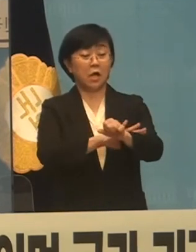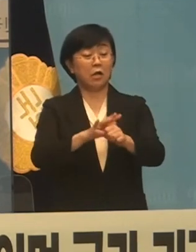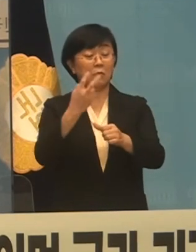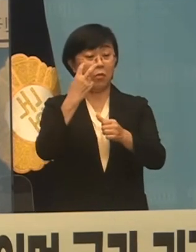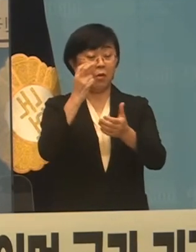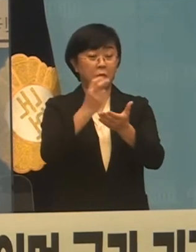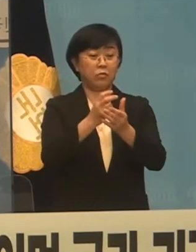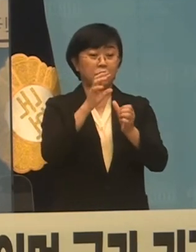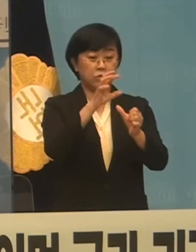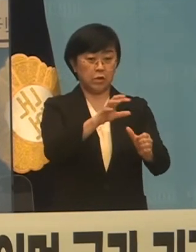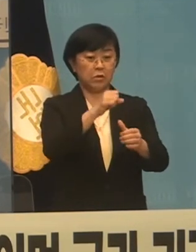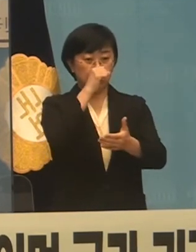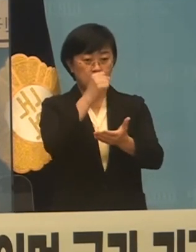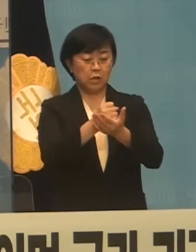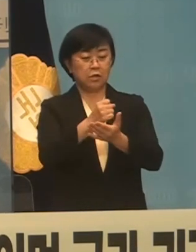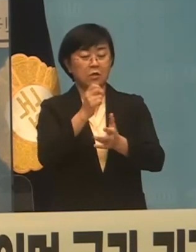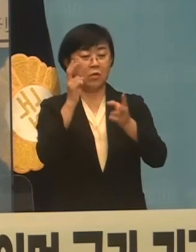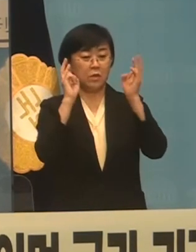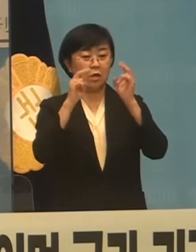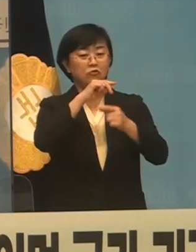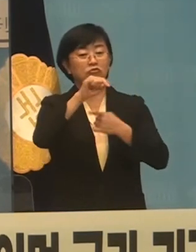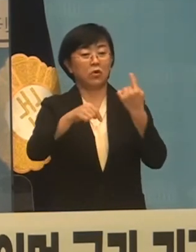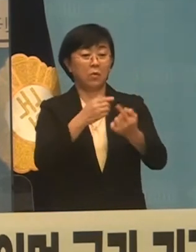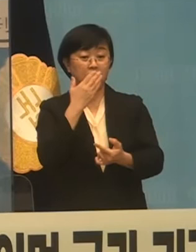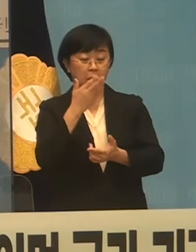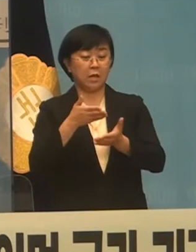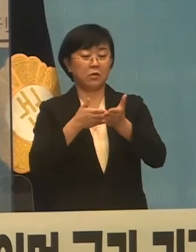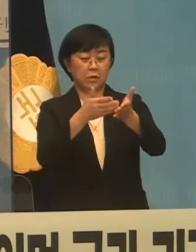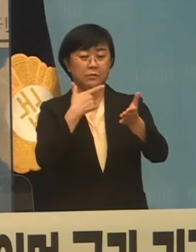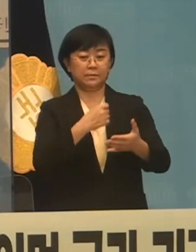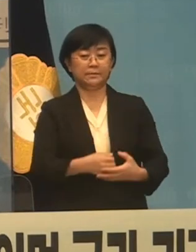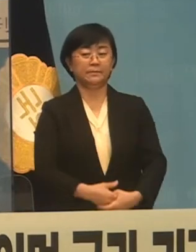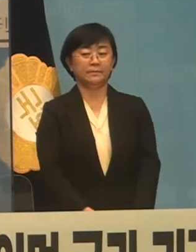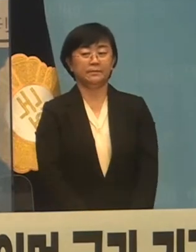규제하고 정상적인 기업 운영이 될 수 있도록 요청합니다.